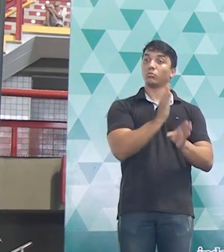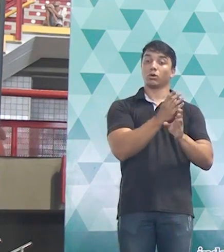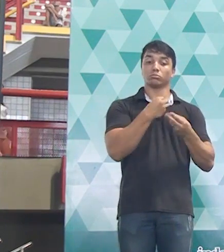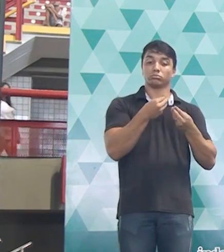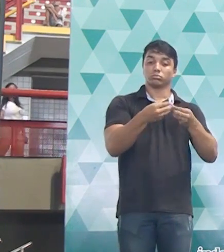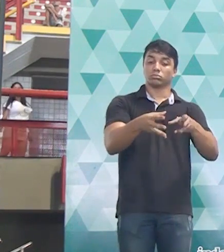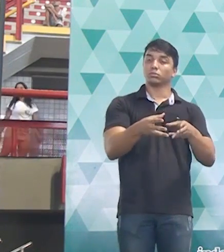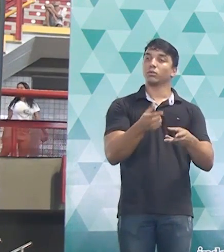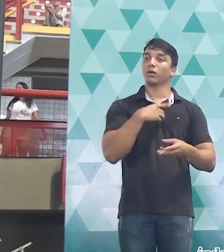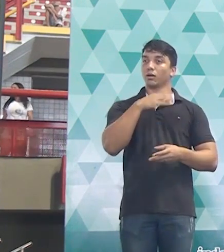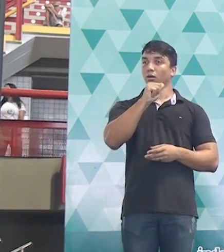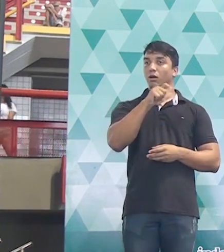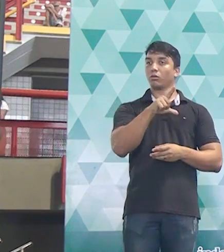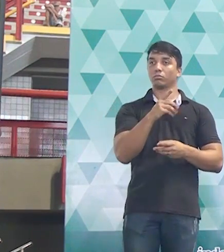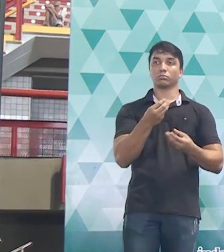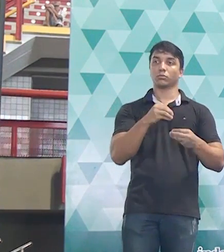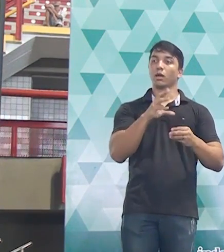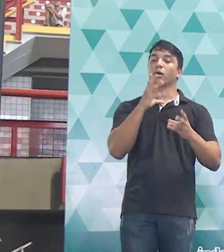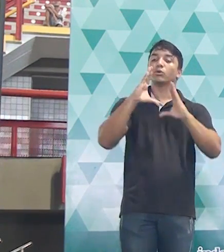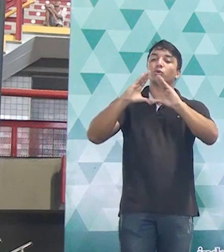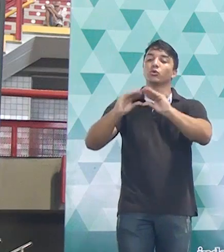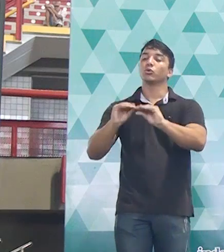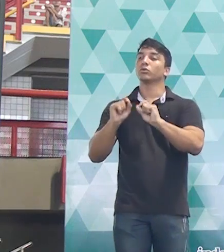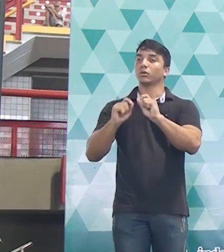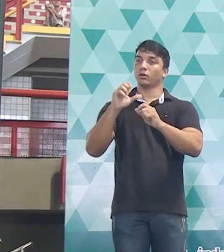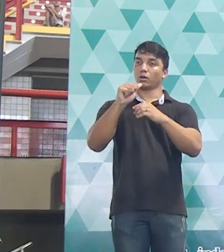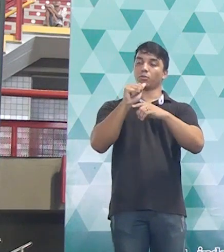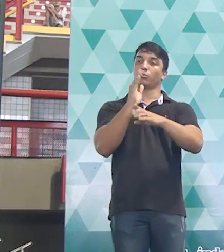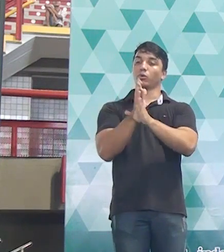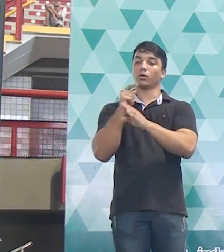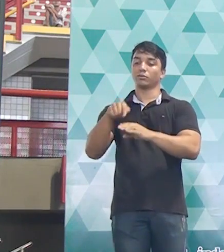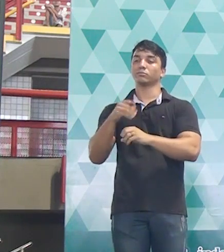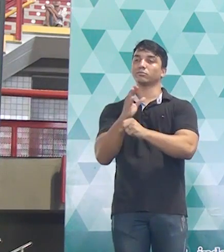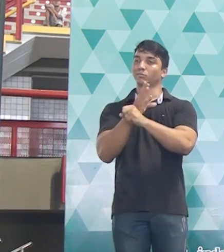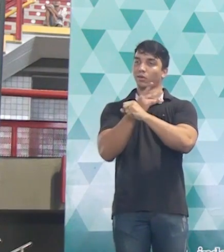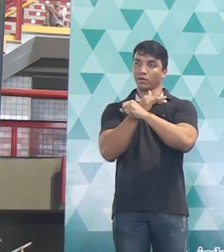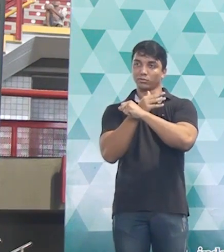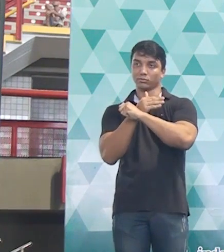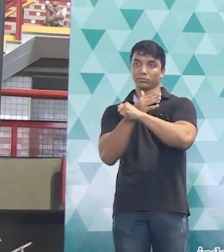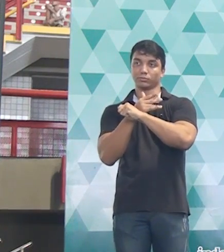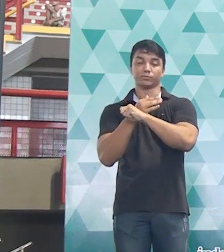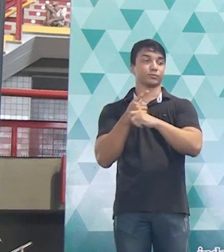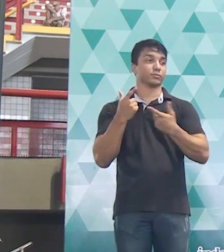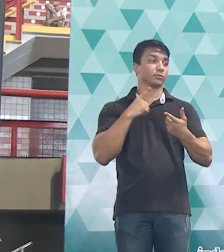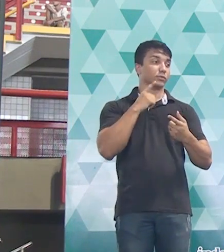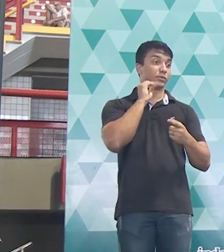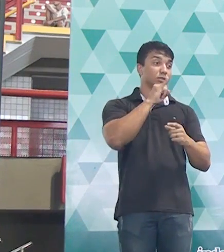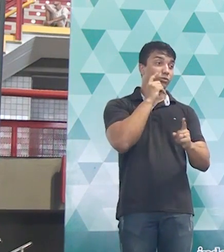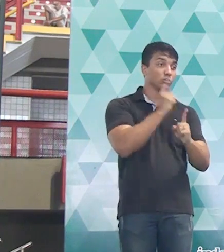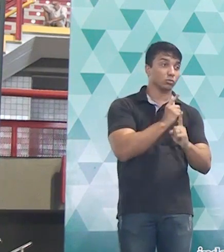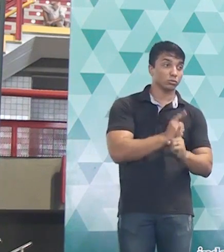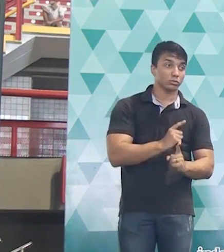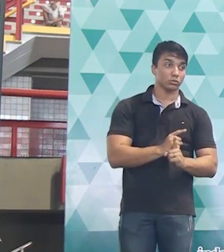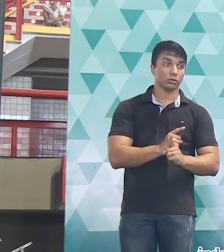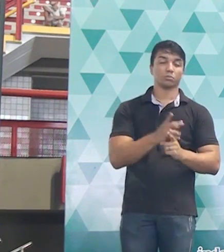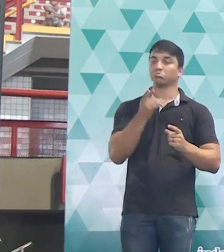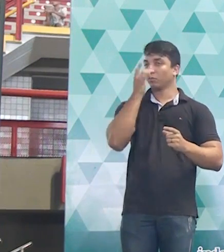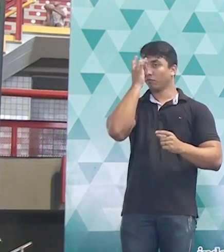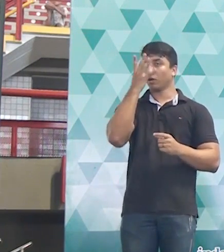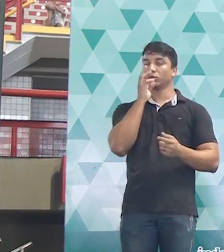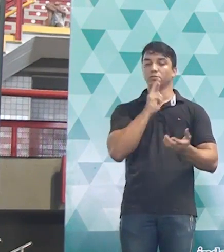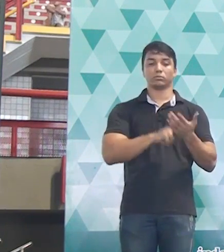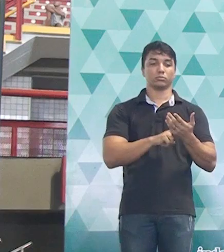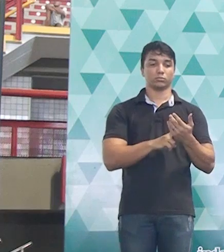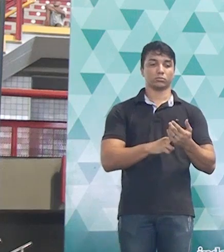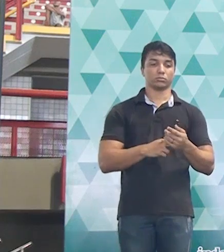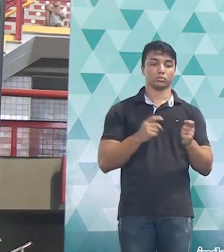de uma dessas 3 maneiras para diminuir a acidez do solo. Pessoal, se você conseguir detectar uma das 3 nas opções, você mata a questão sem